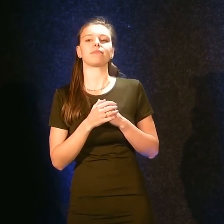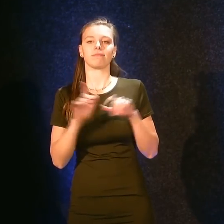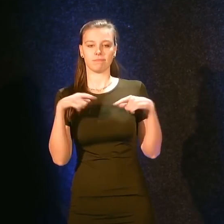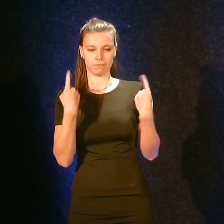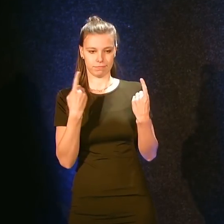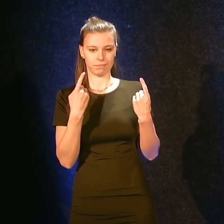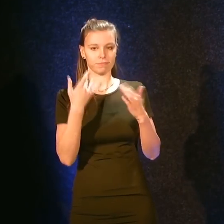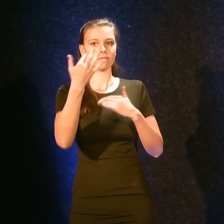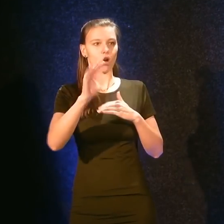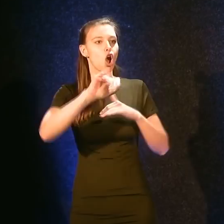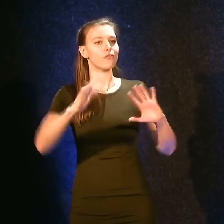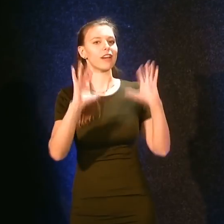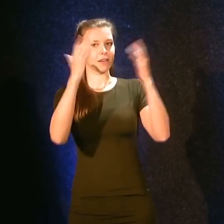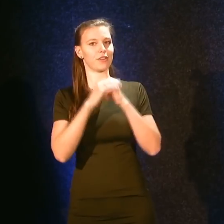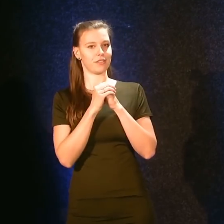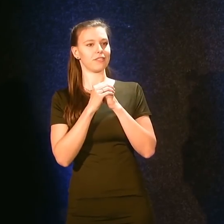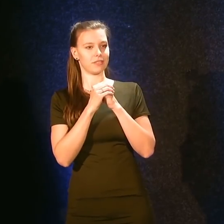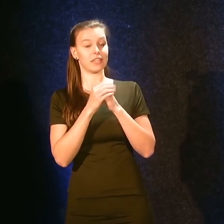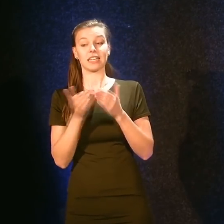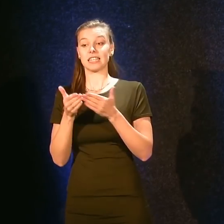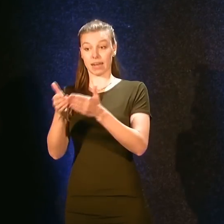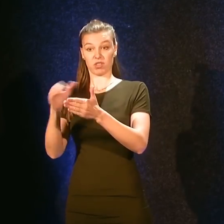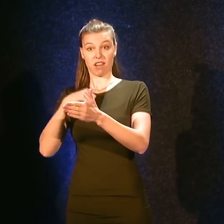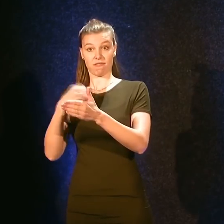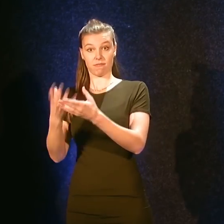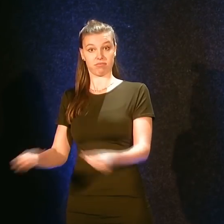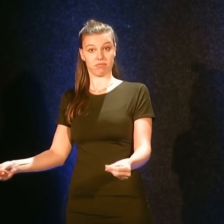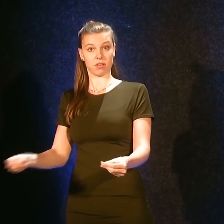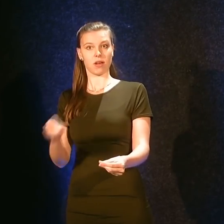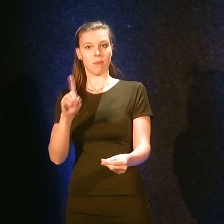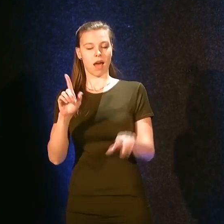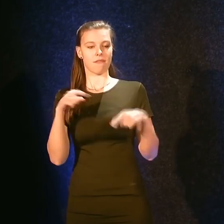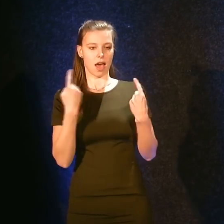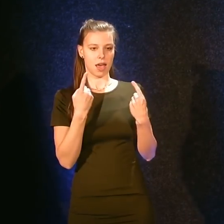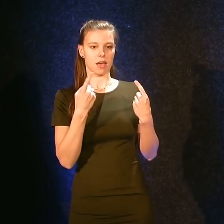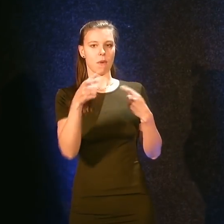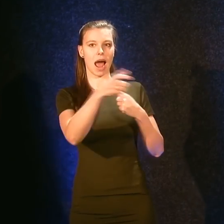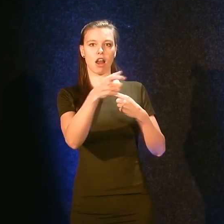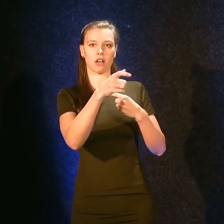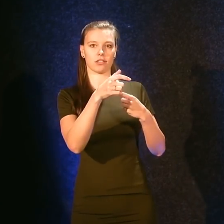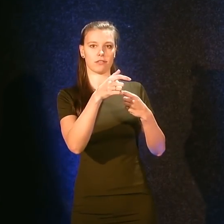van afbrengen. Het schip zal vergaan. En we stranden op één of ander eiland.